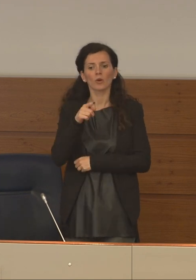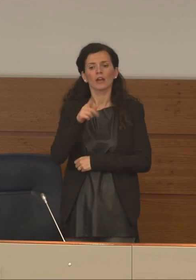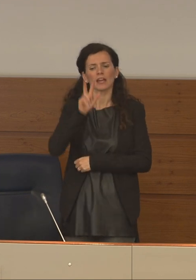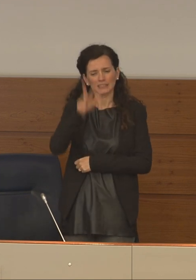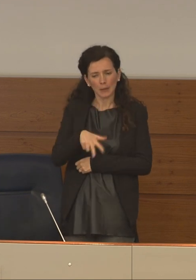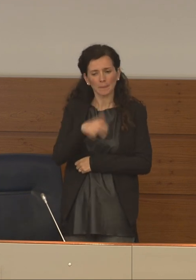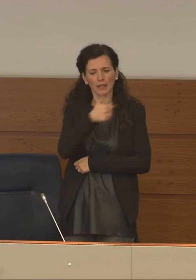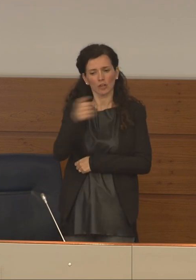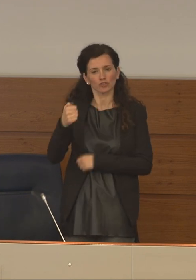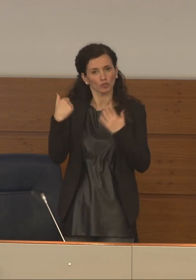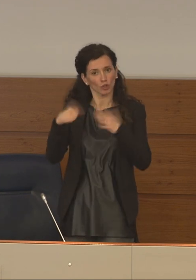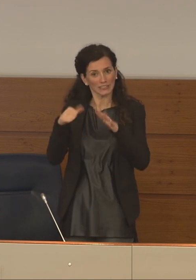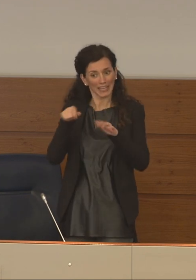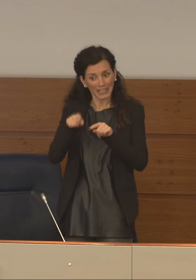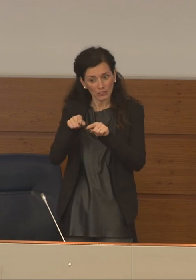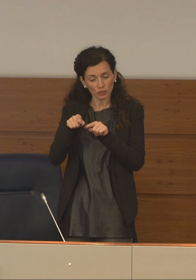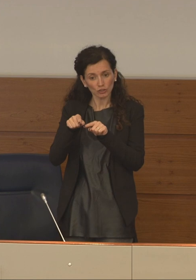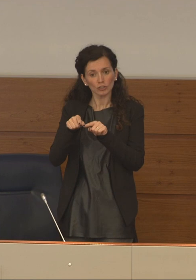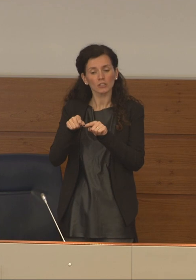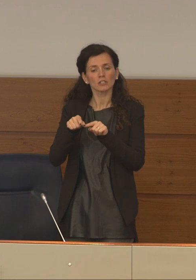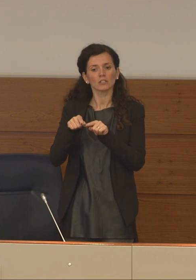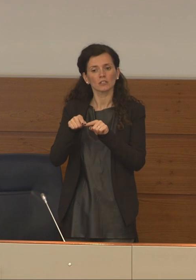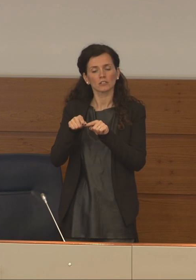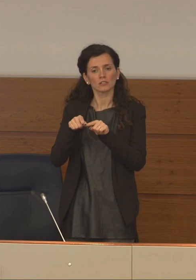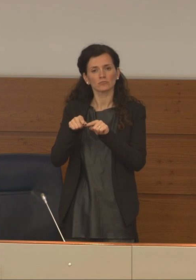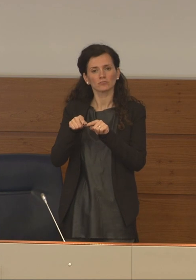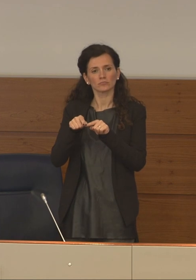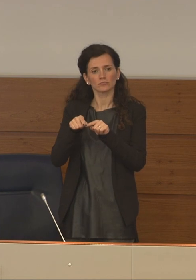4.316 sono in